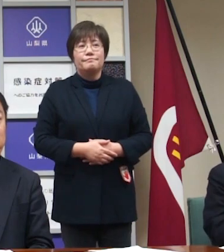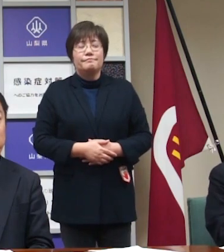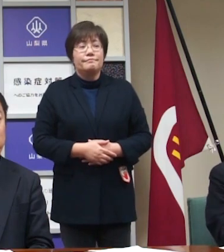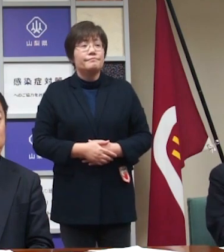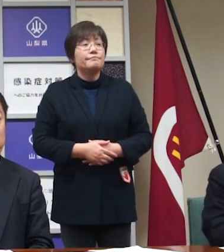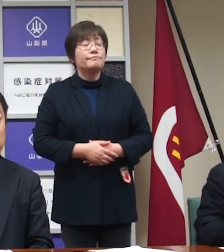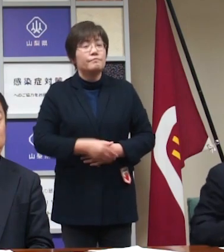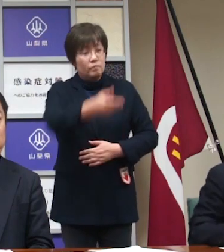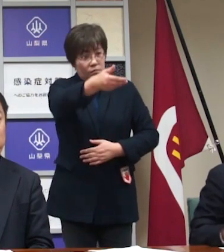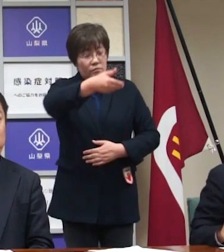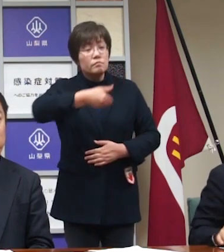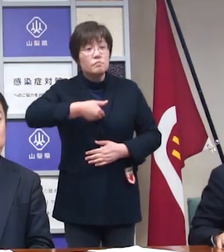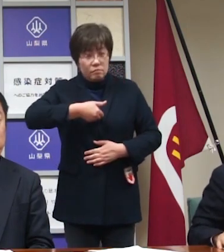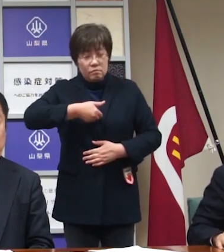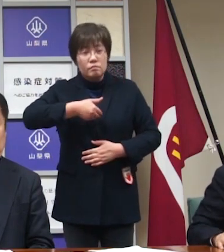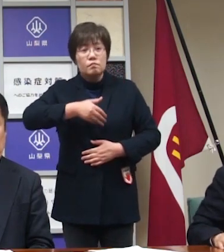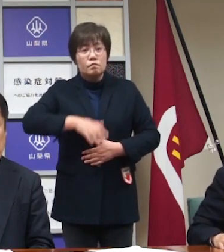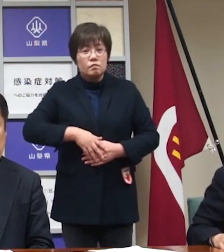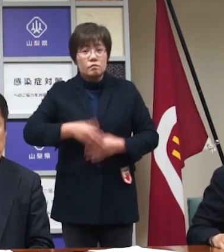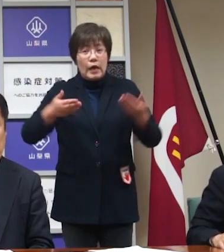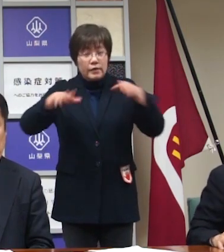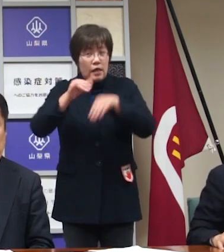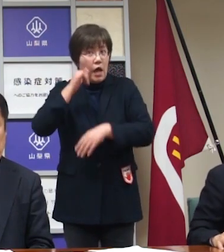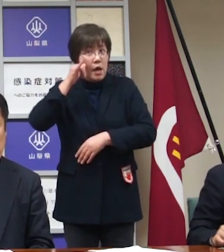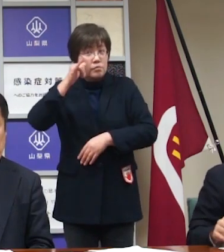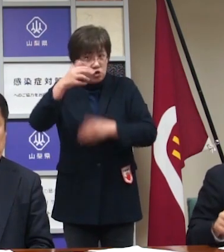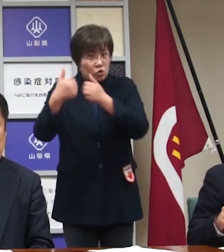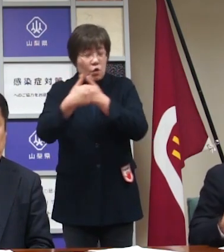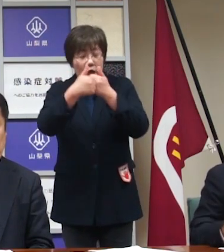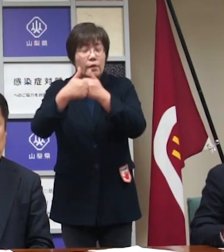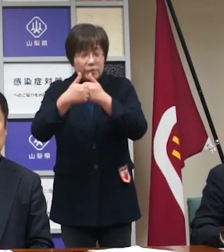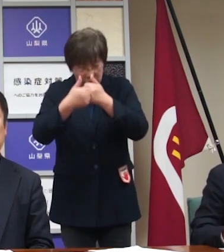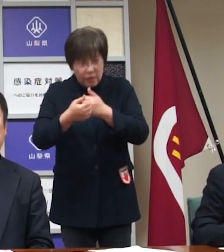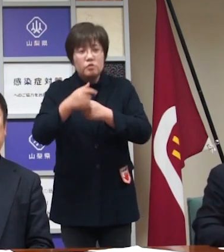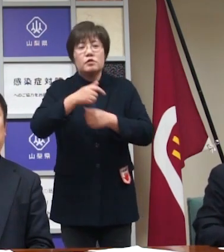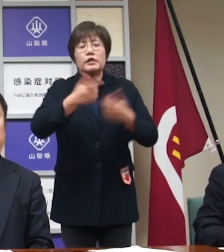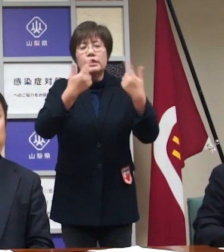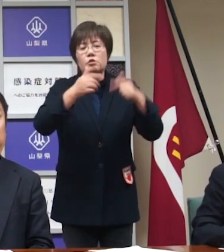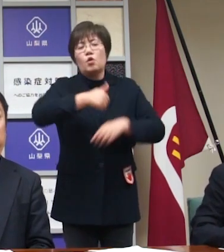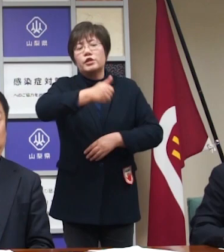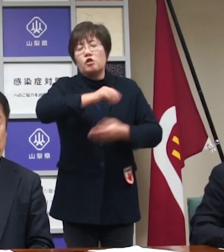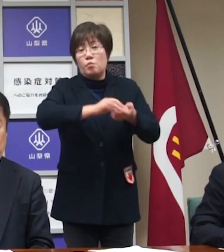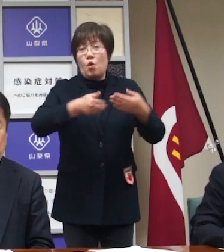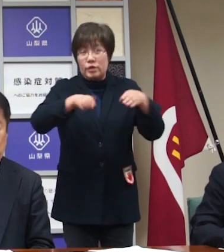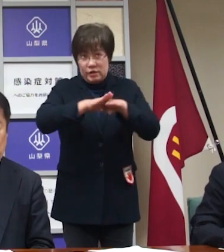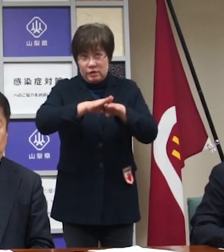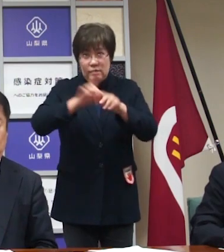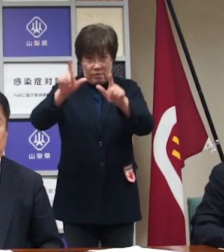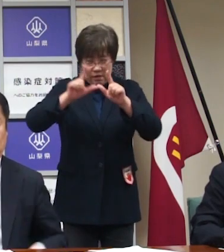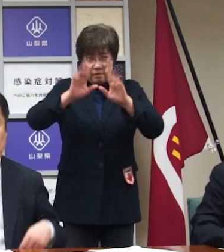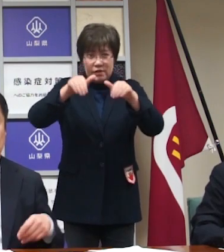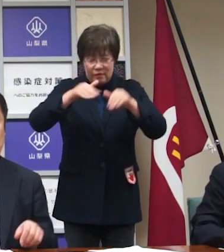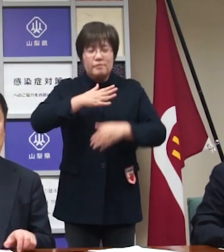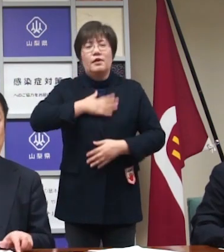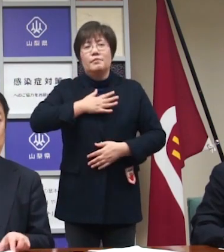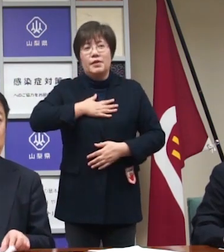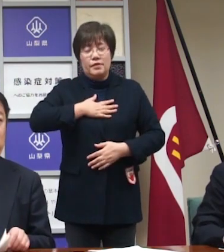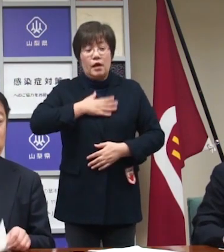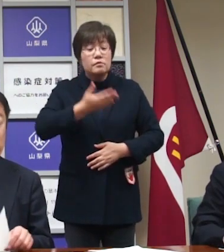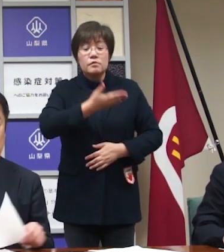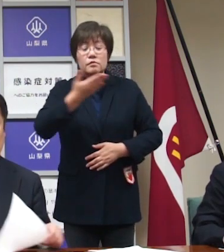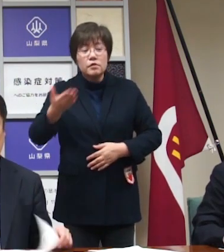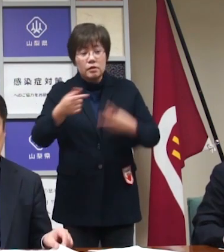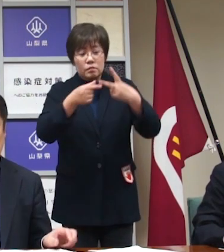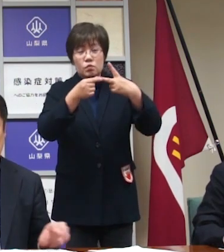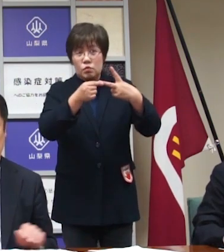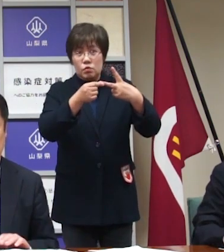そこで相談してかかりつけ医にということで、そのまま入っていただくとかね。あと、2番目の、ものなんですけ